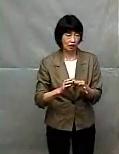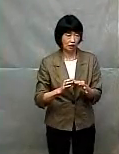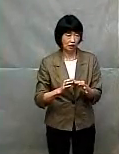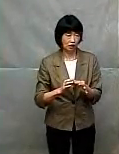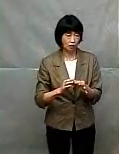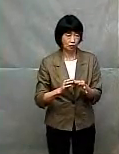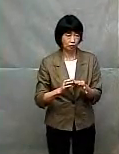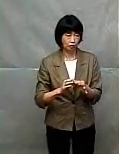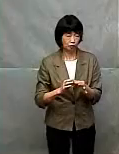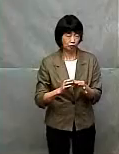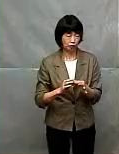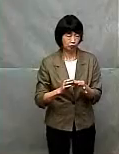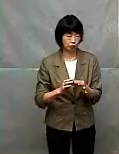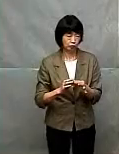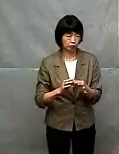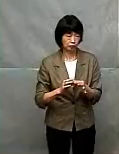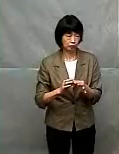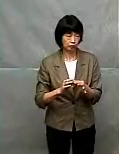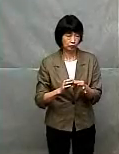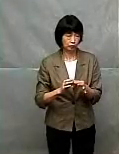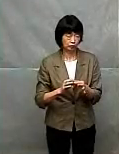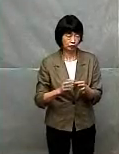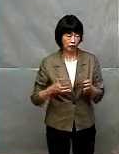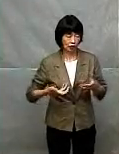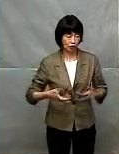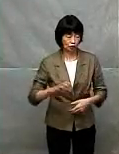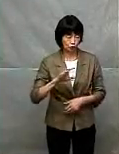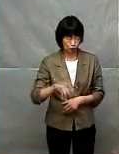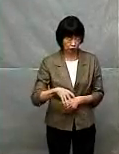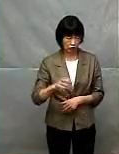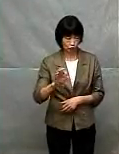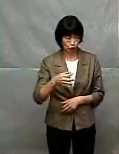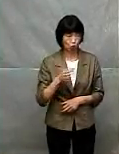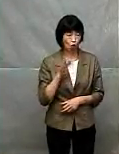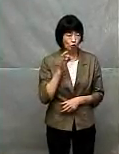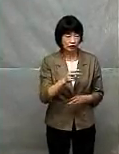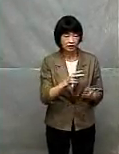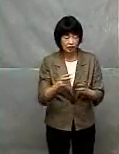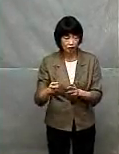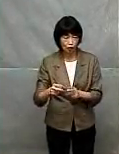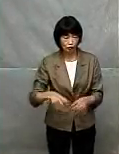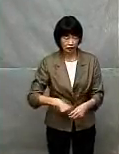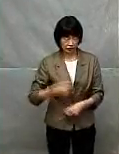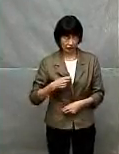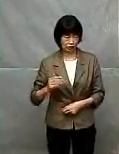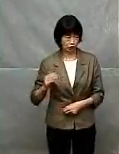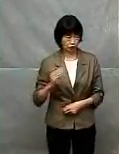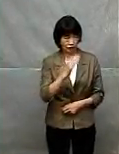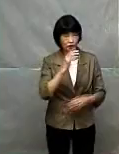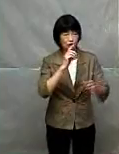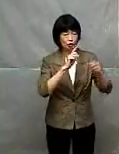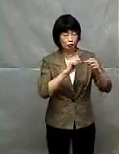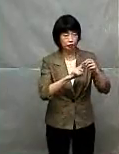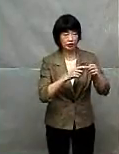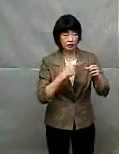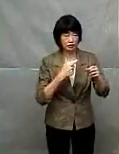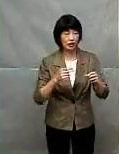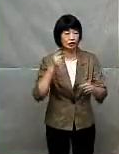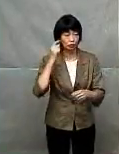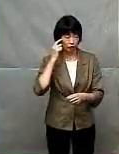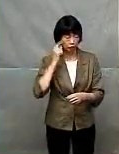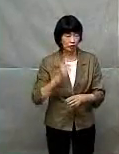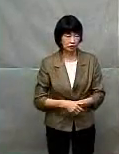これらも参考としながら、ふるさと納税制度の健全な発展を目指してまいりたいというふうに考えております